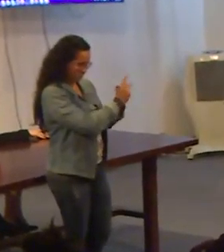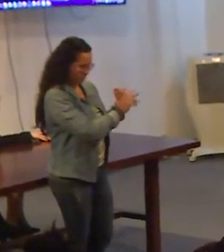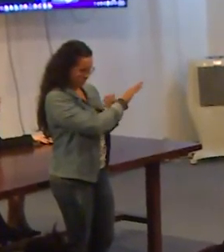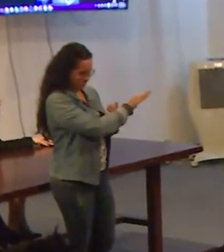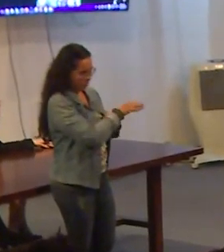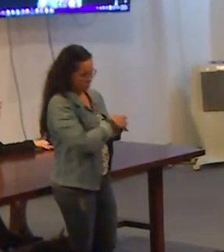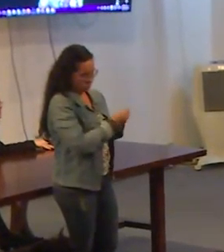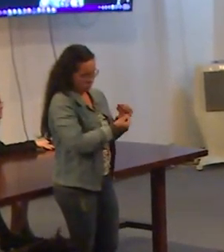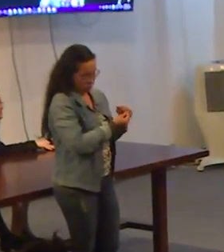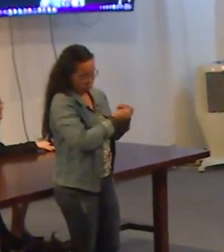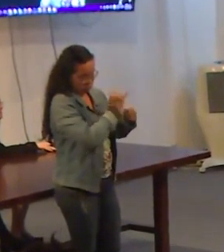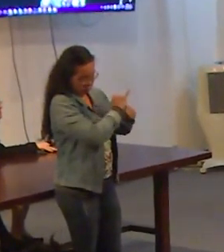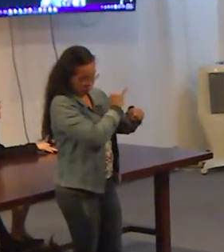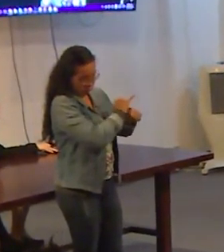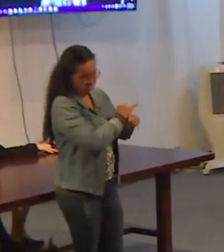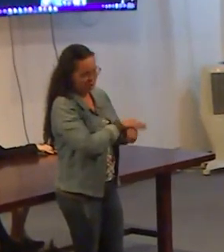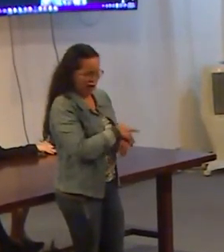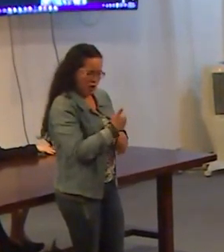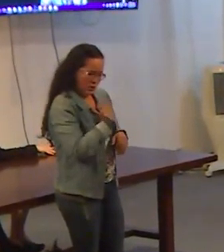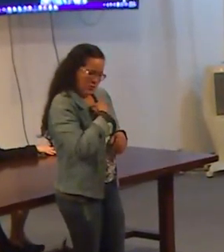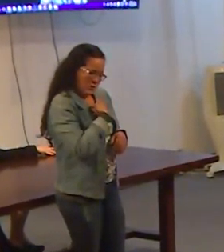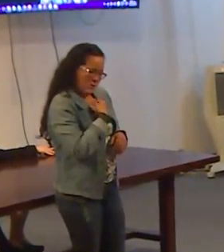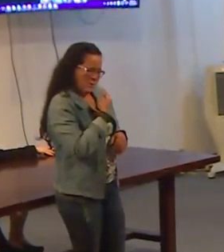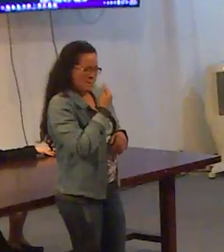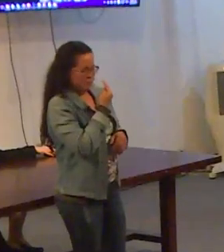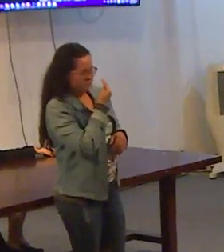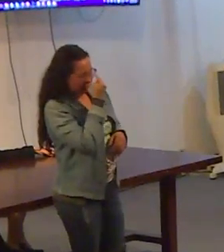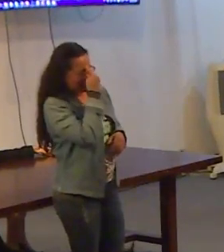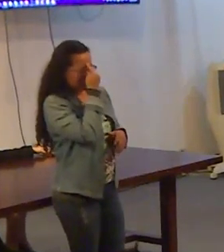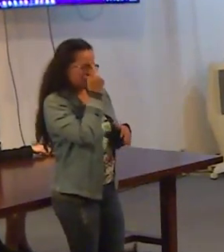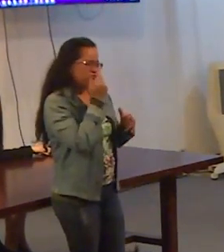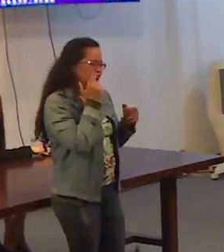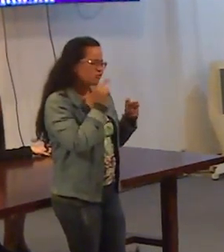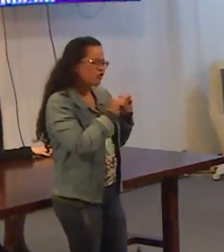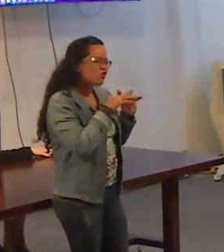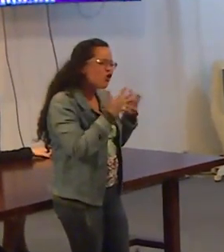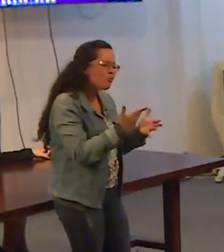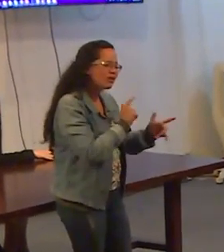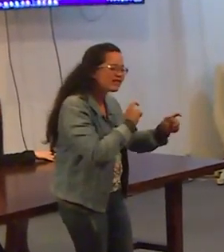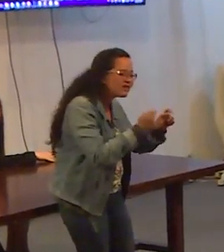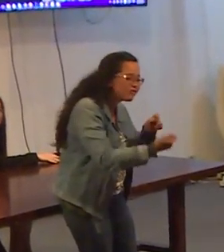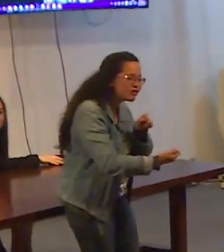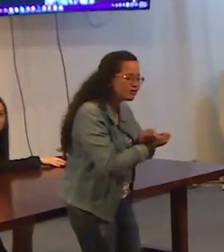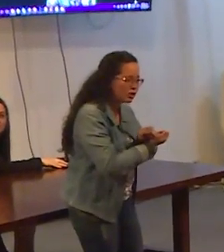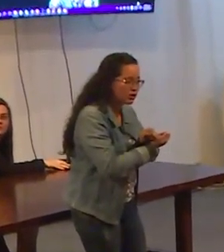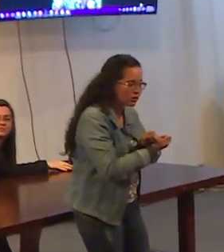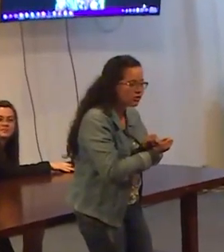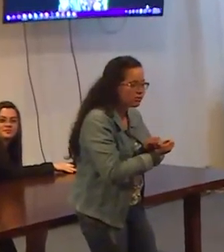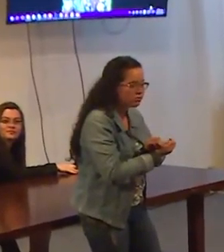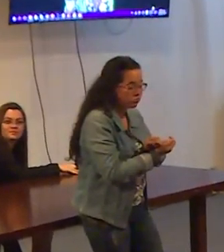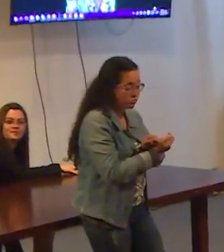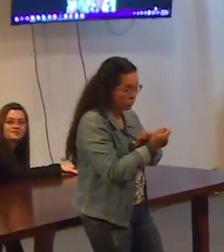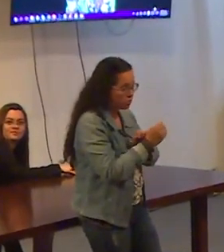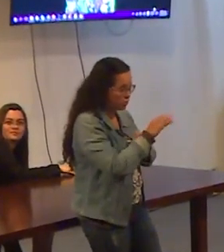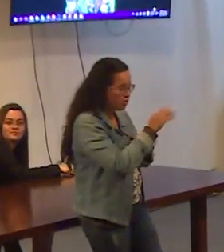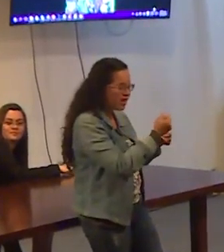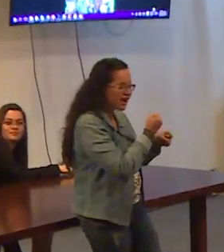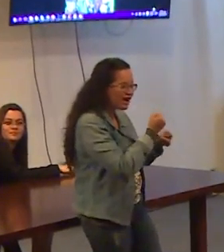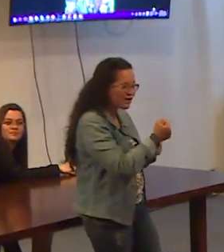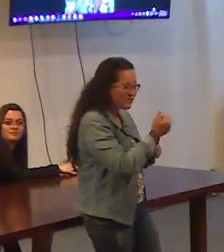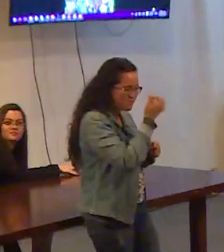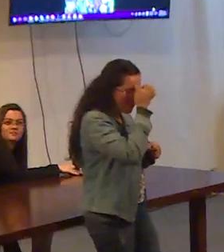instituciones, y me causa como inquietud conocer cómo han sido esas transformaciones, teniendo en cuenta que trabajaron con docentes y